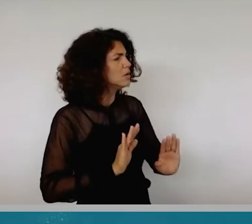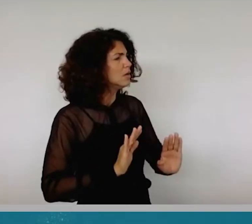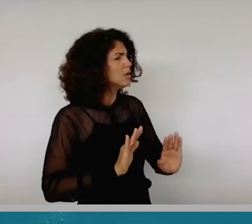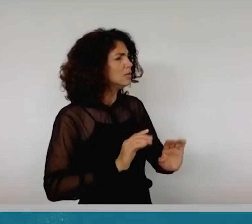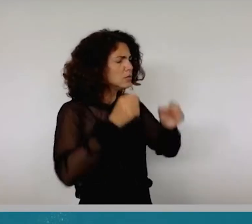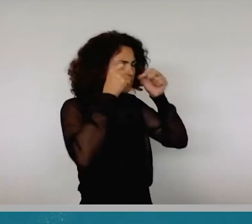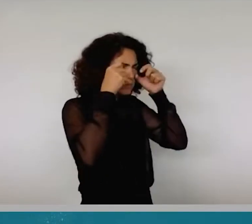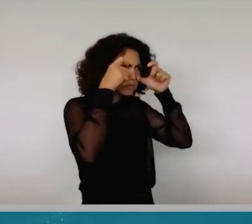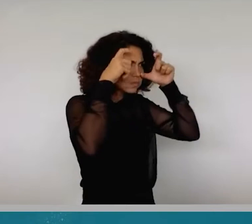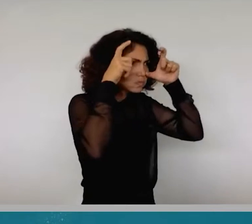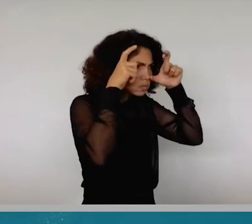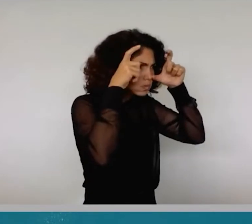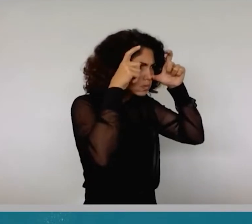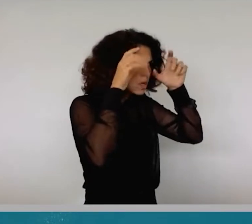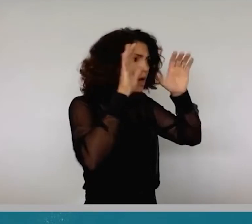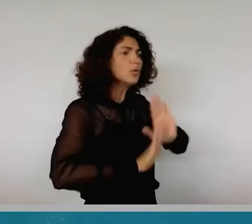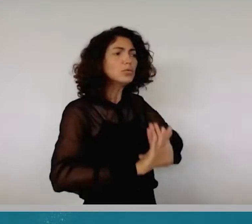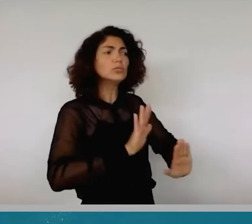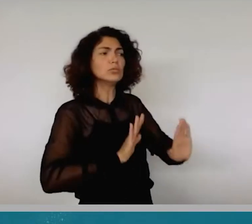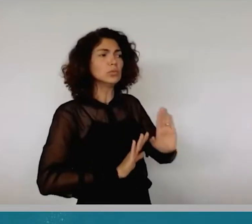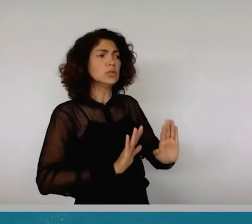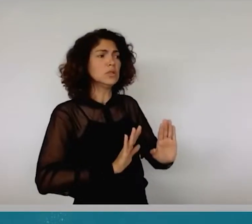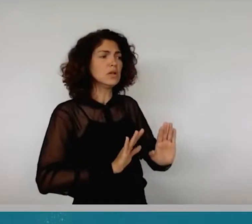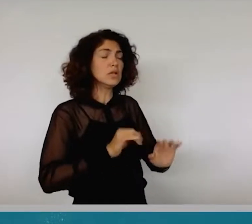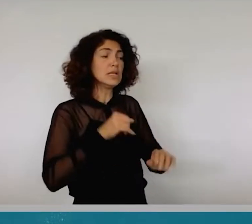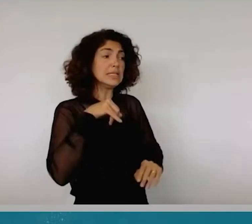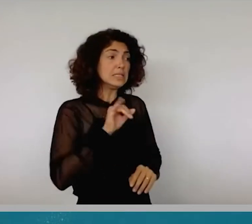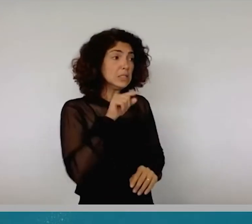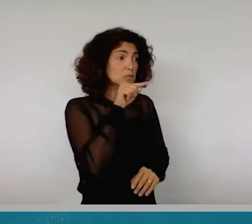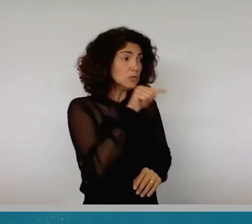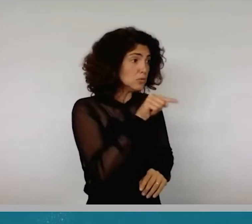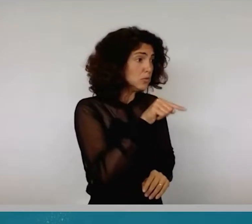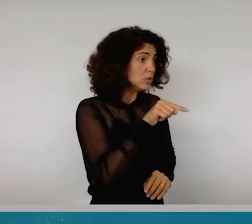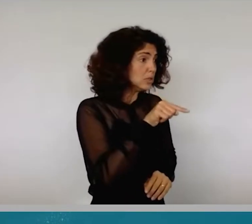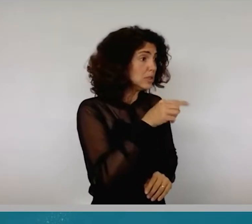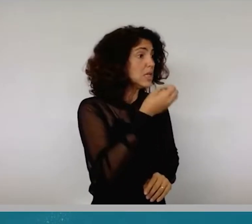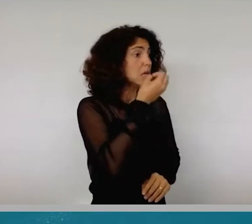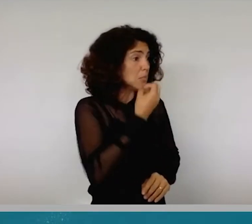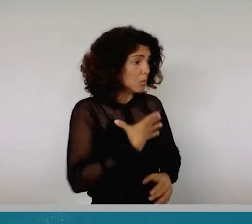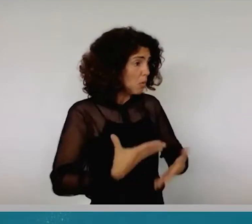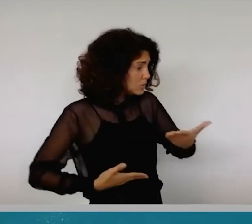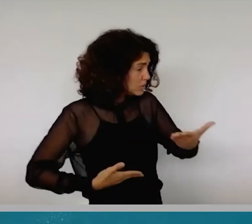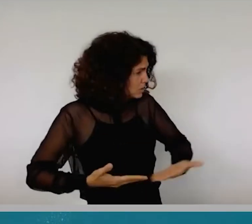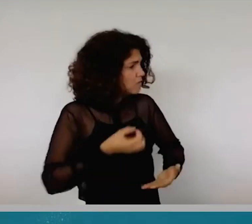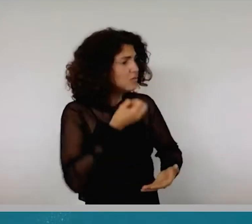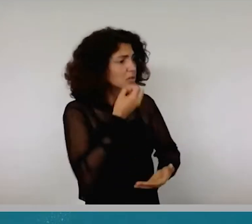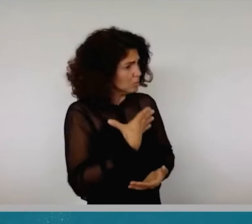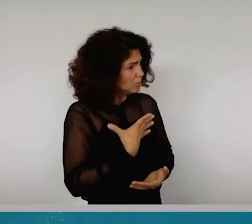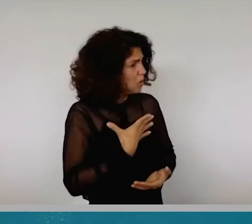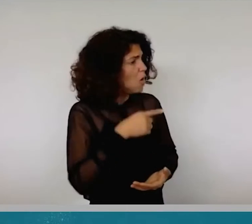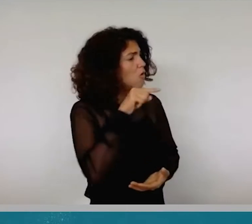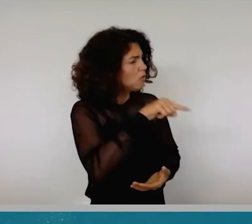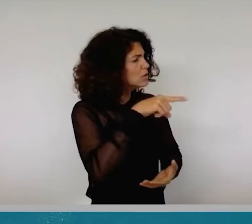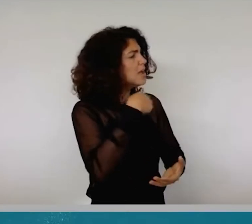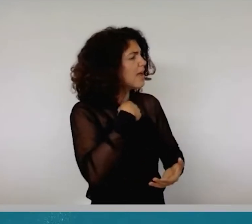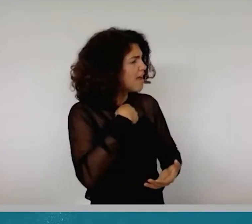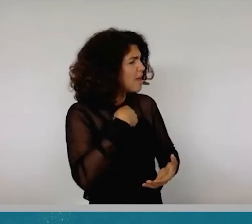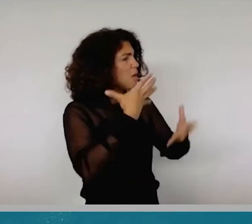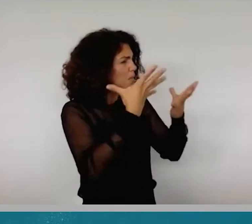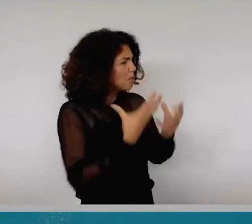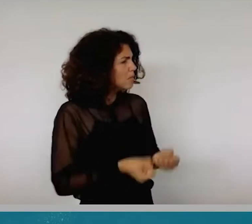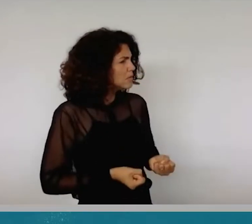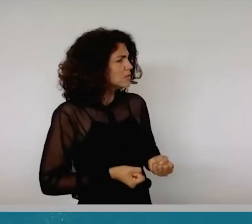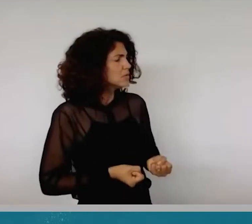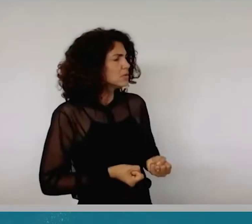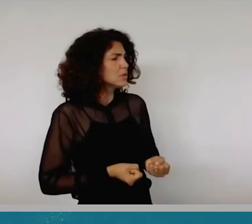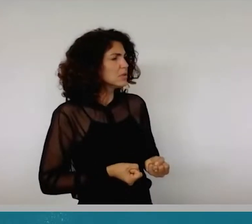não. Então, se procederes bem, não é certo que serás aceito? Quer dizer, não precisa ter inveja